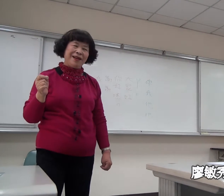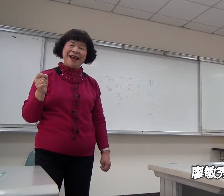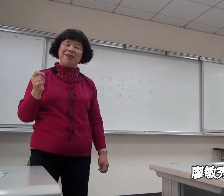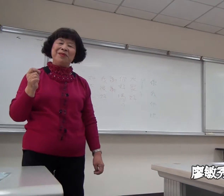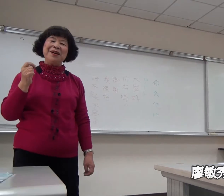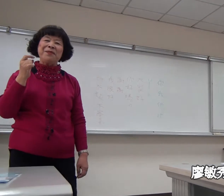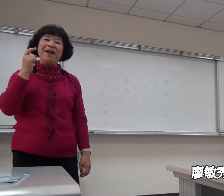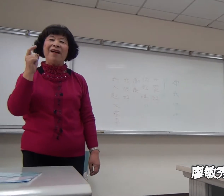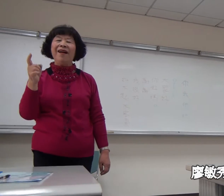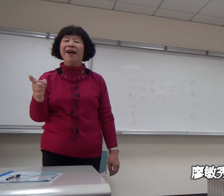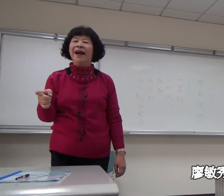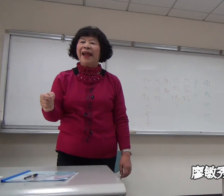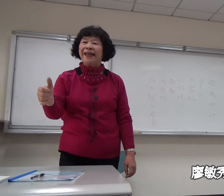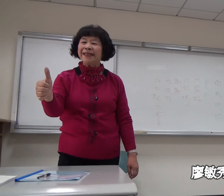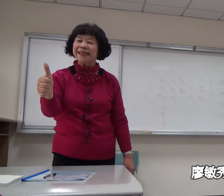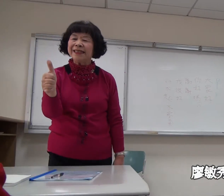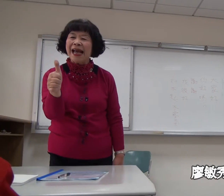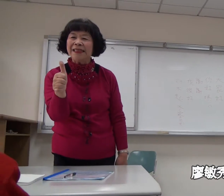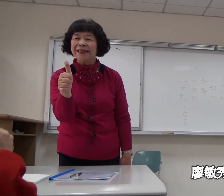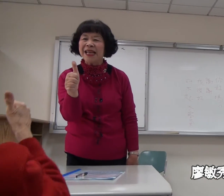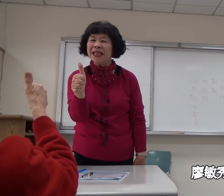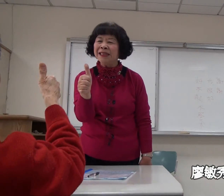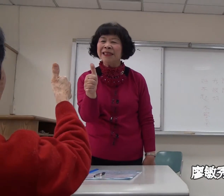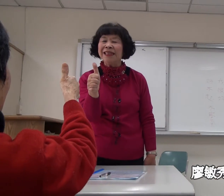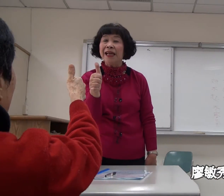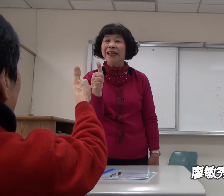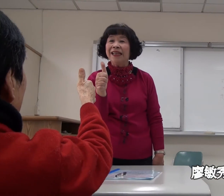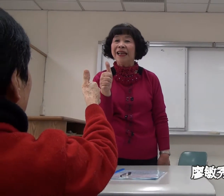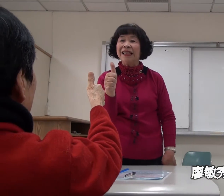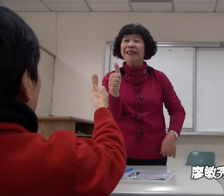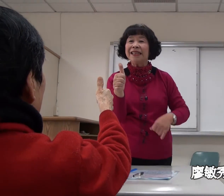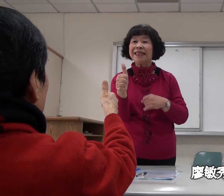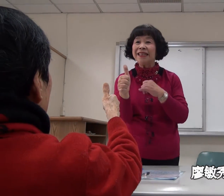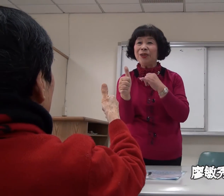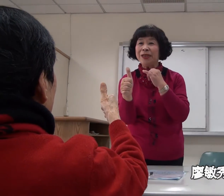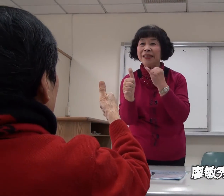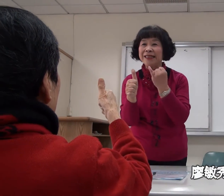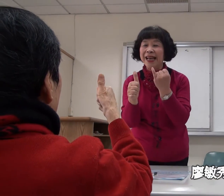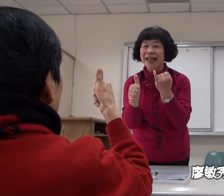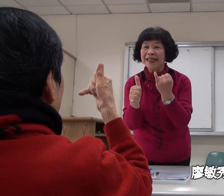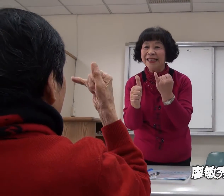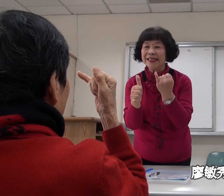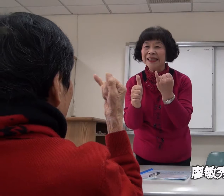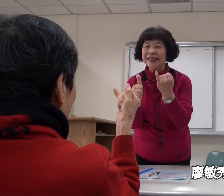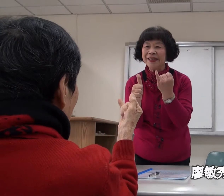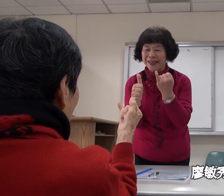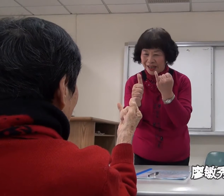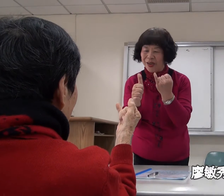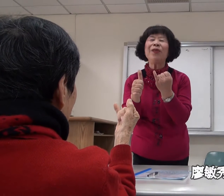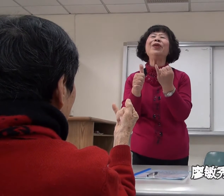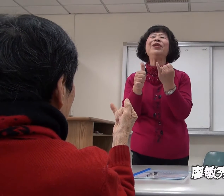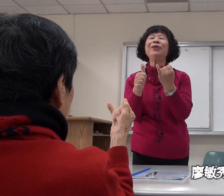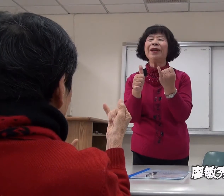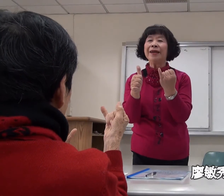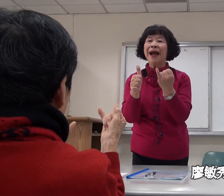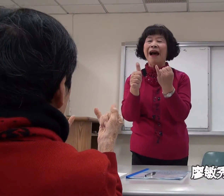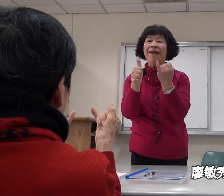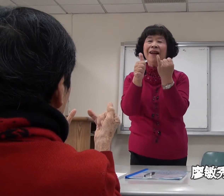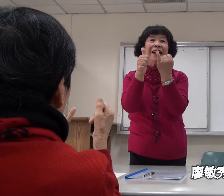来，我们特别哦。这个是男生， 男生， 这个是女生，对对，很好。